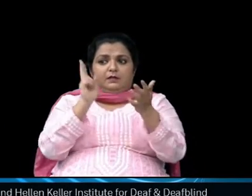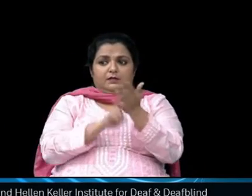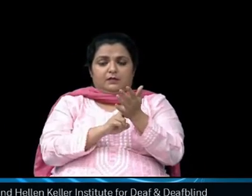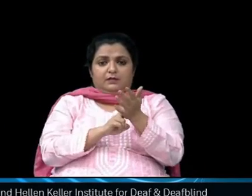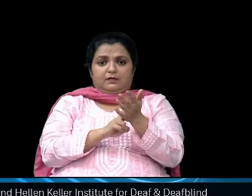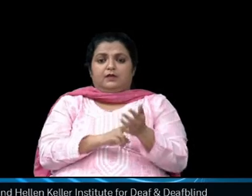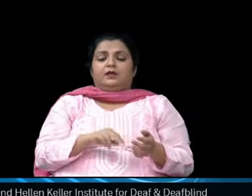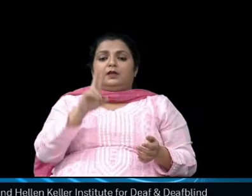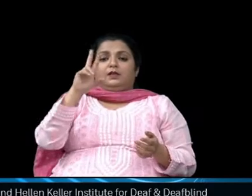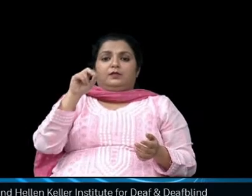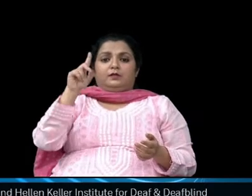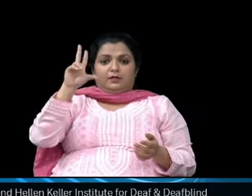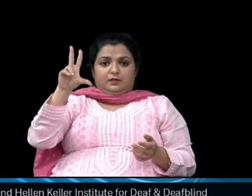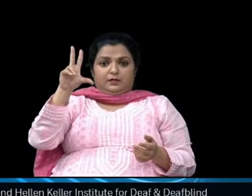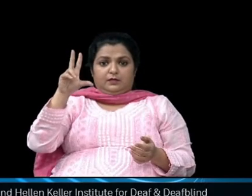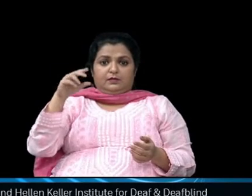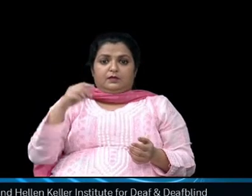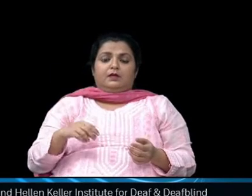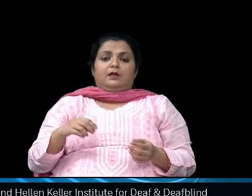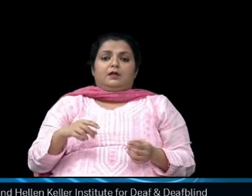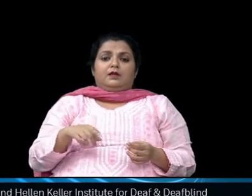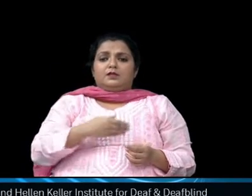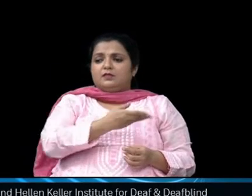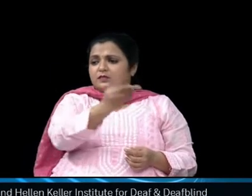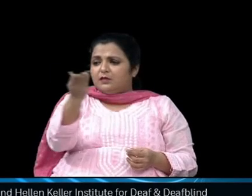आफ हुन्धार